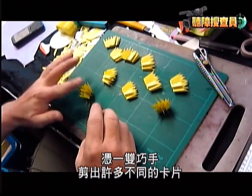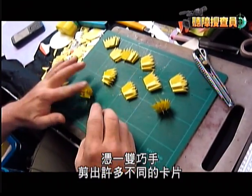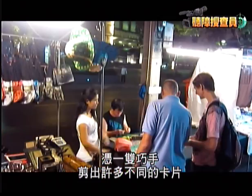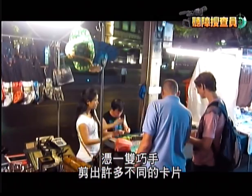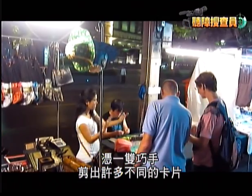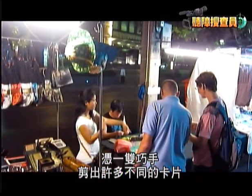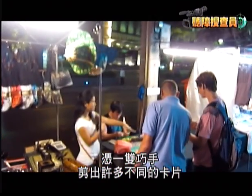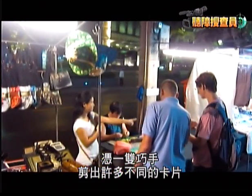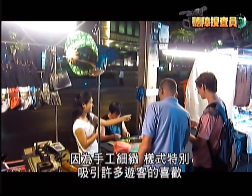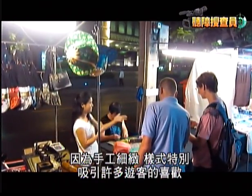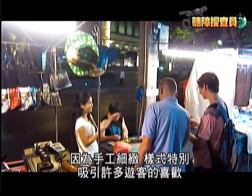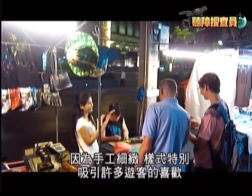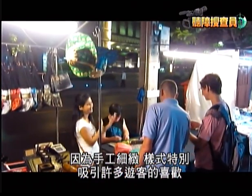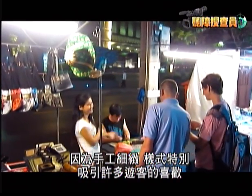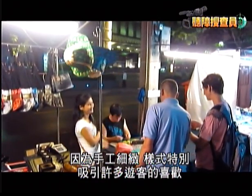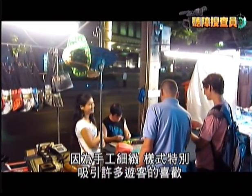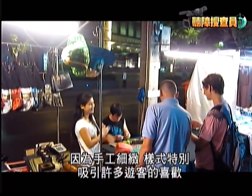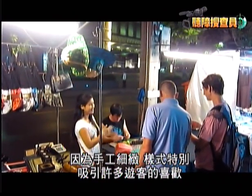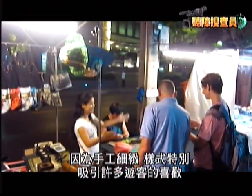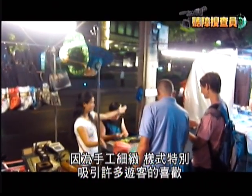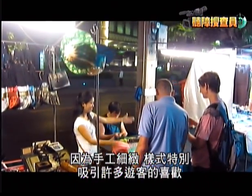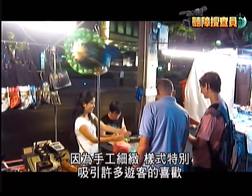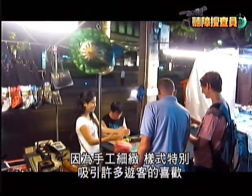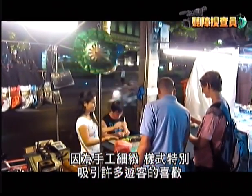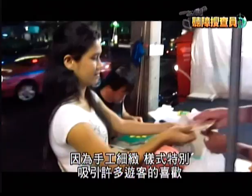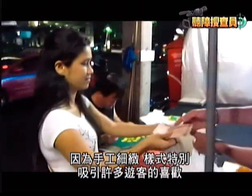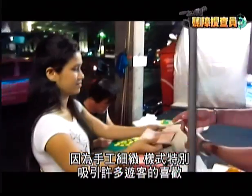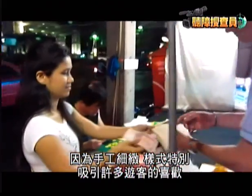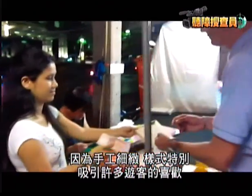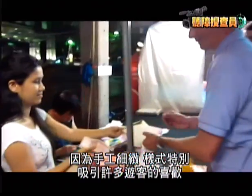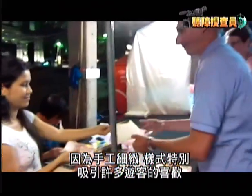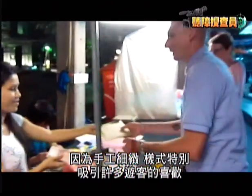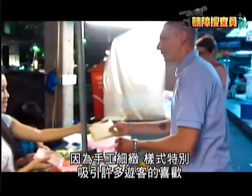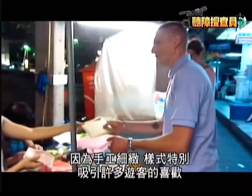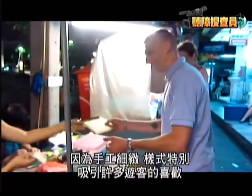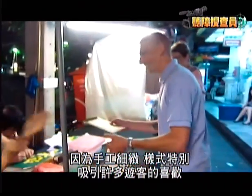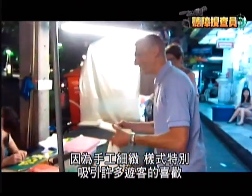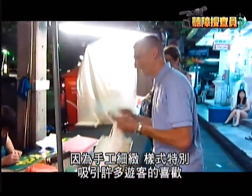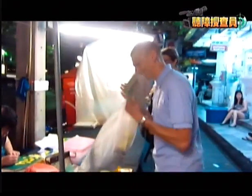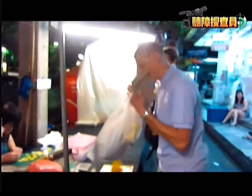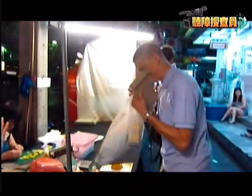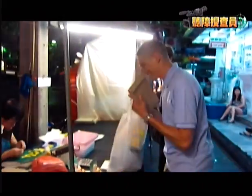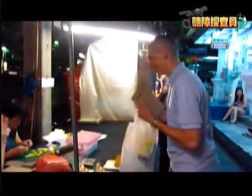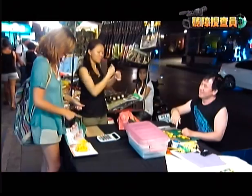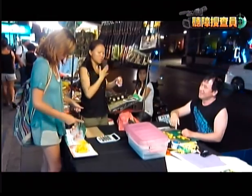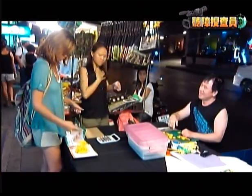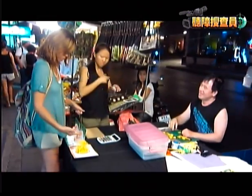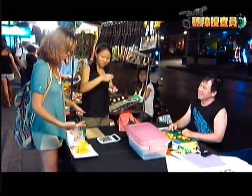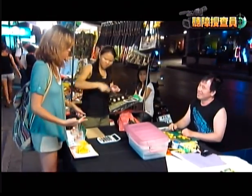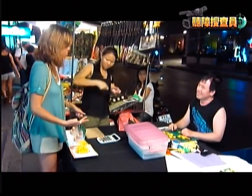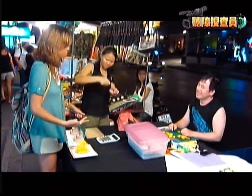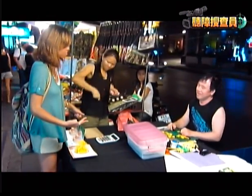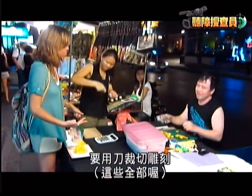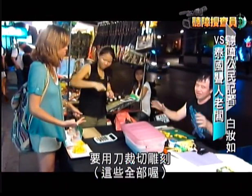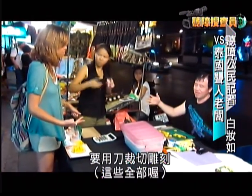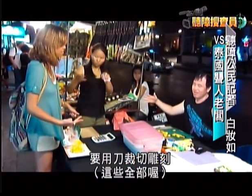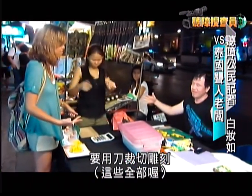片，因为手工细致，样式特别，吸引许多游客的喜欢。 要用刀裁切雕刻